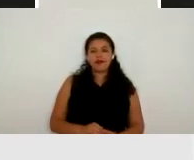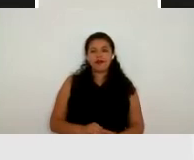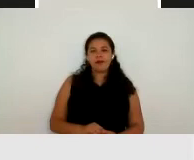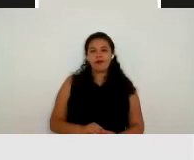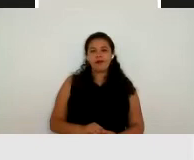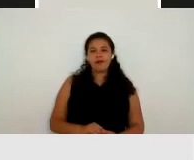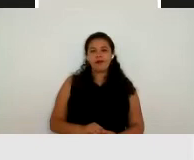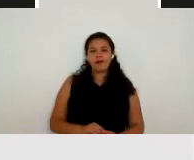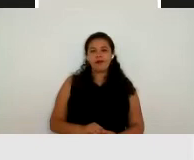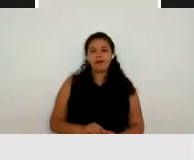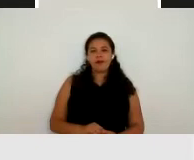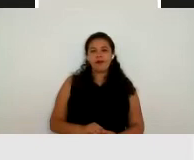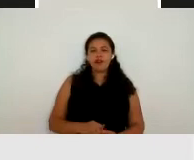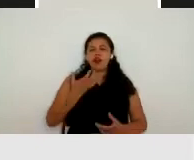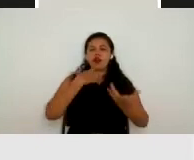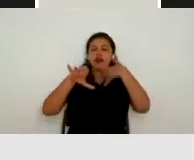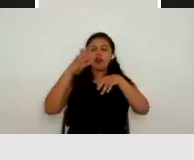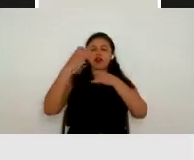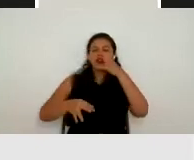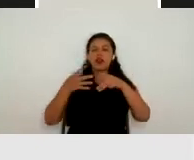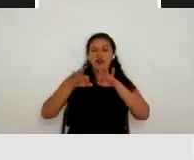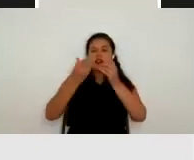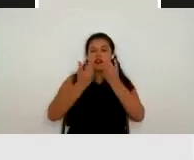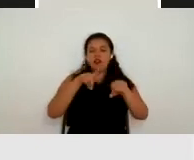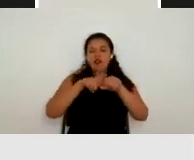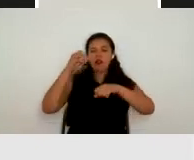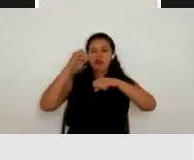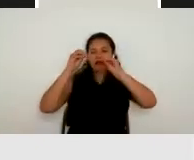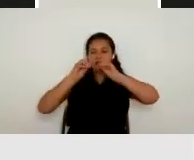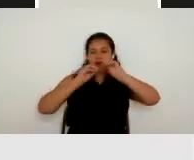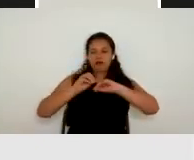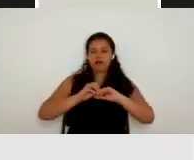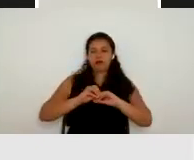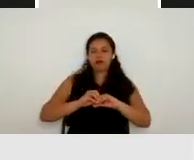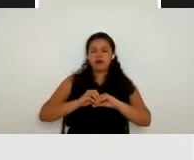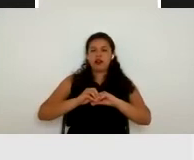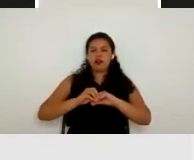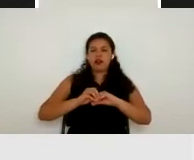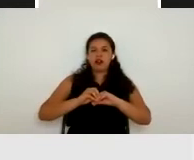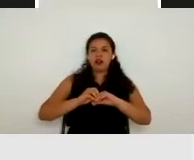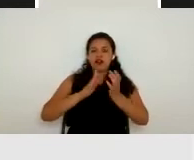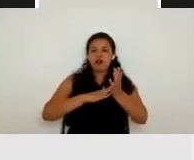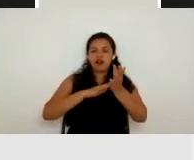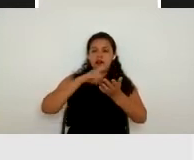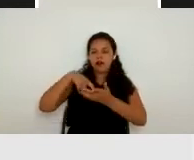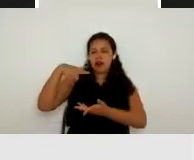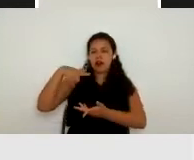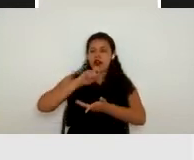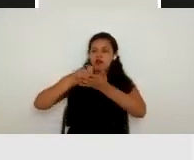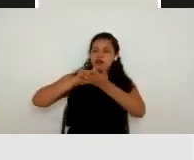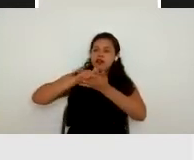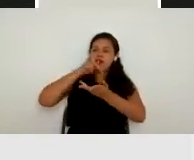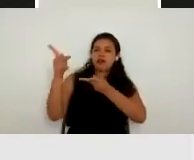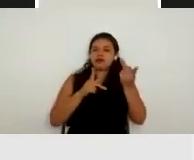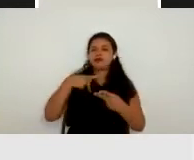social de la hoja de consentimiento informado porque bueno en la institución nos dijeron que